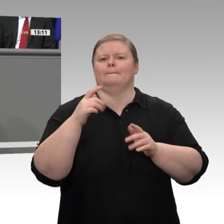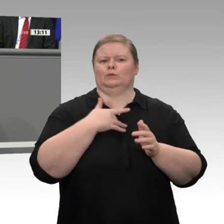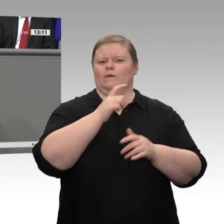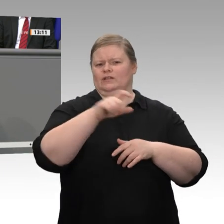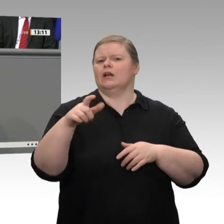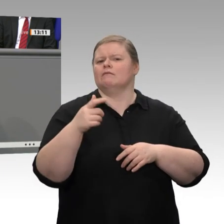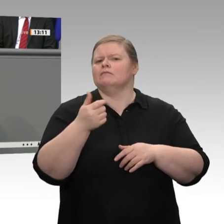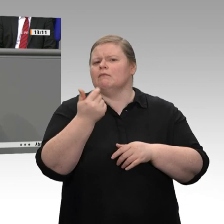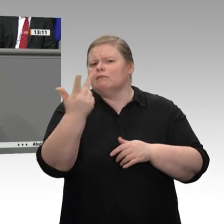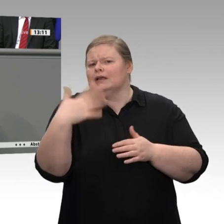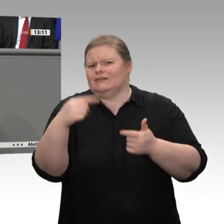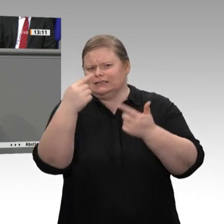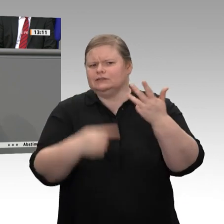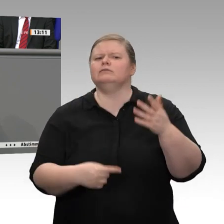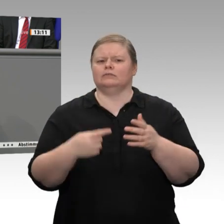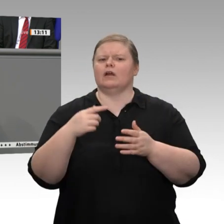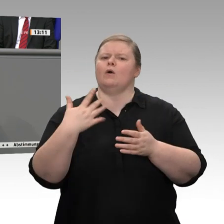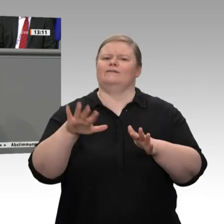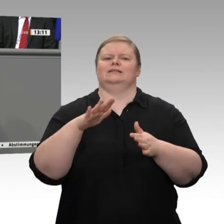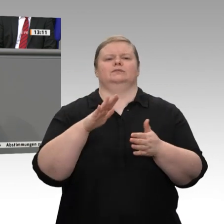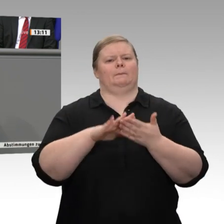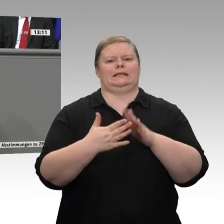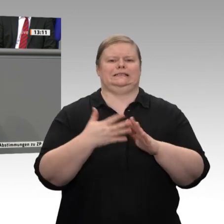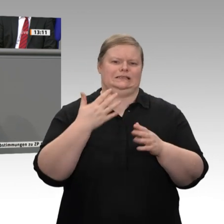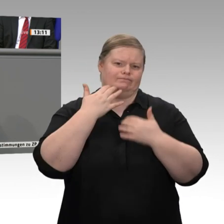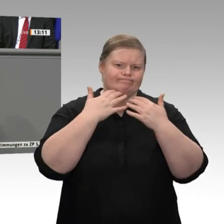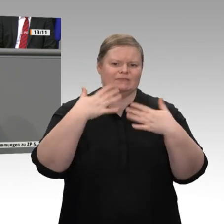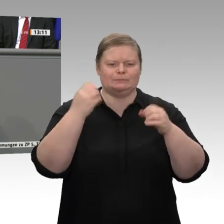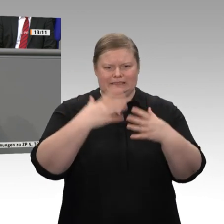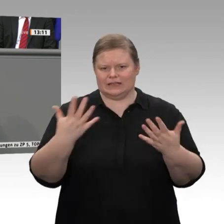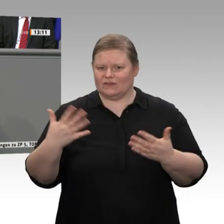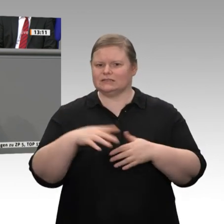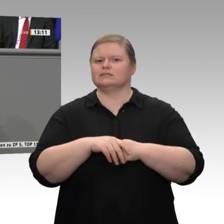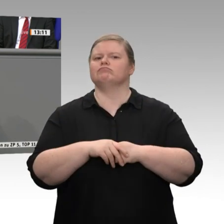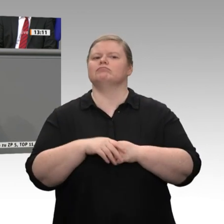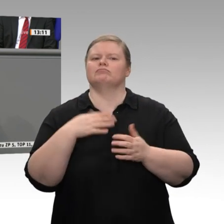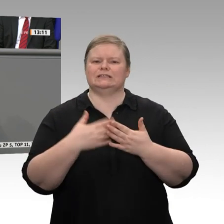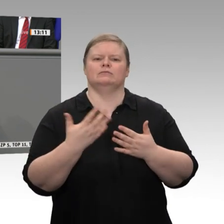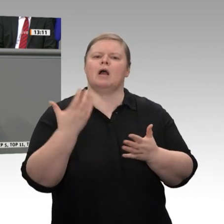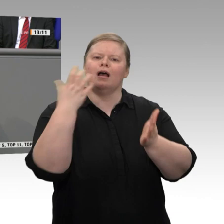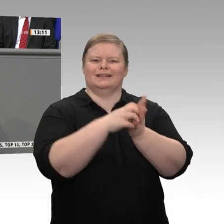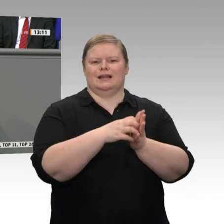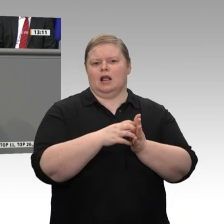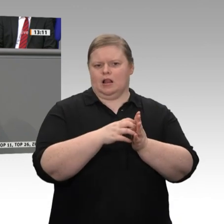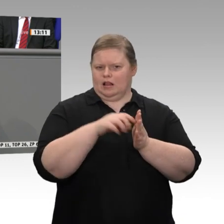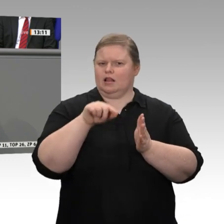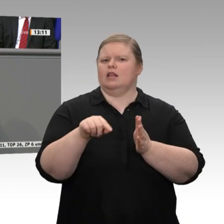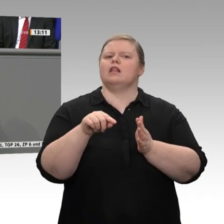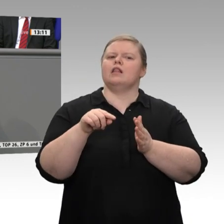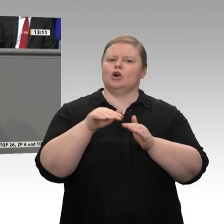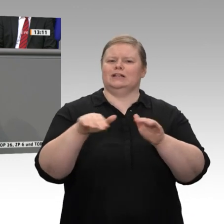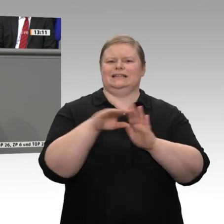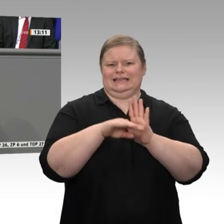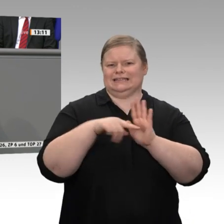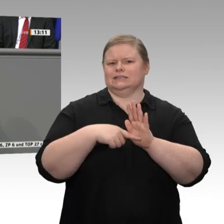Mai 1945 durch NS-Unrecht die Staatsangehörigkeit entzogen wurde, auf Antrag wieder einzubürgern